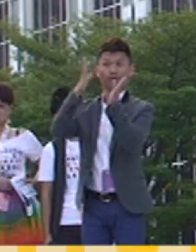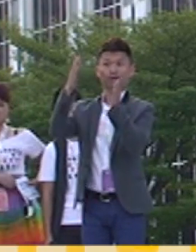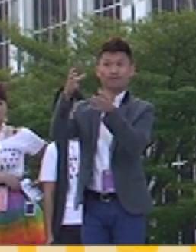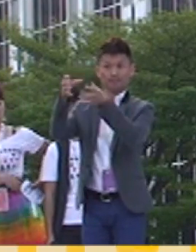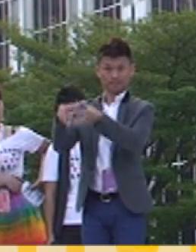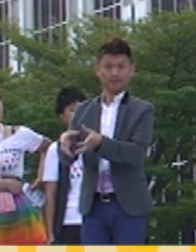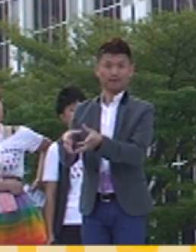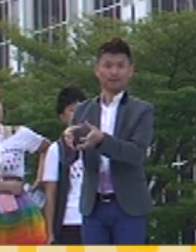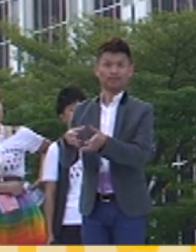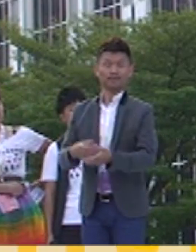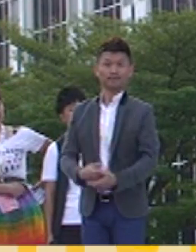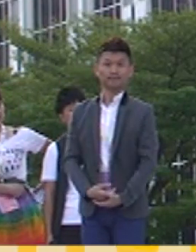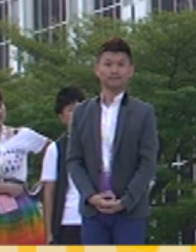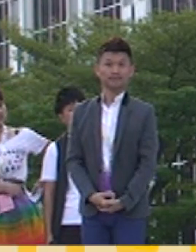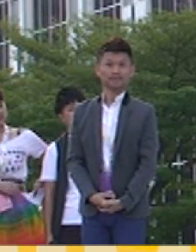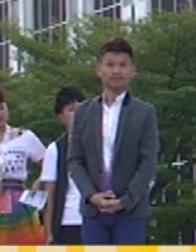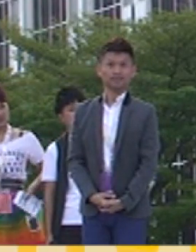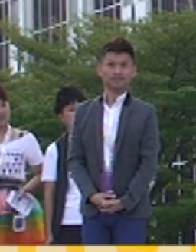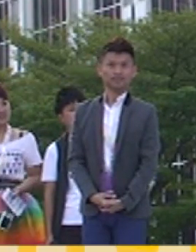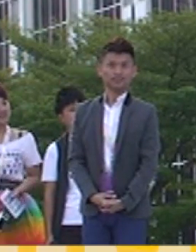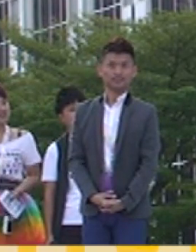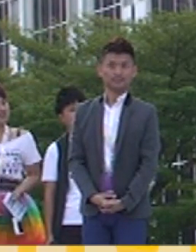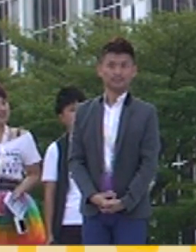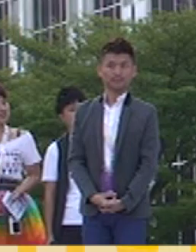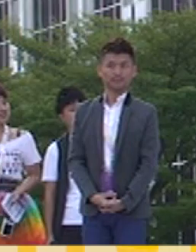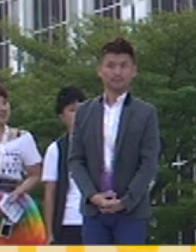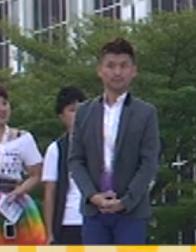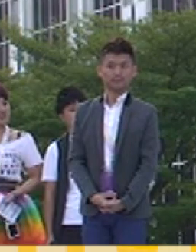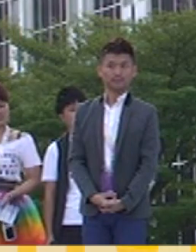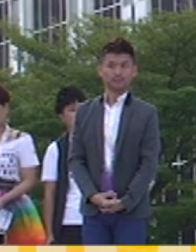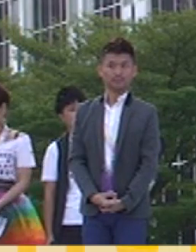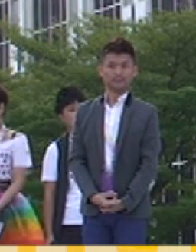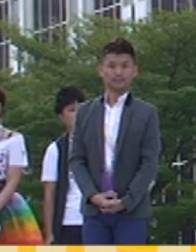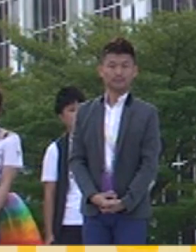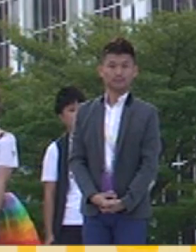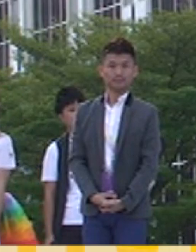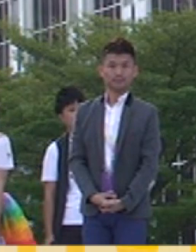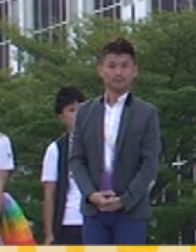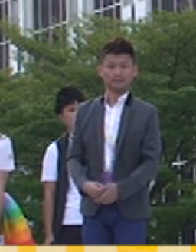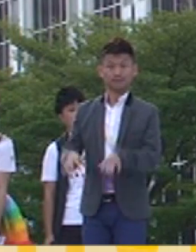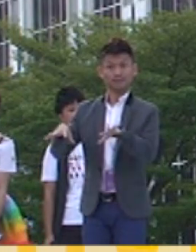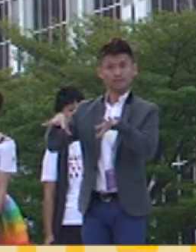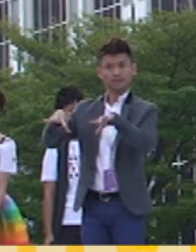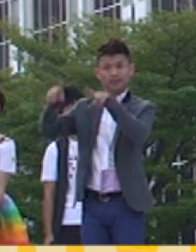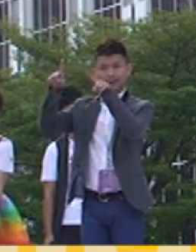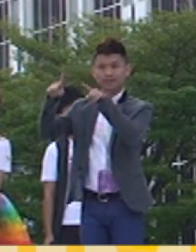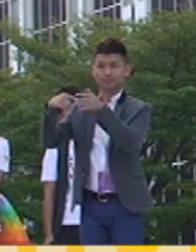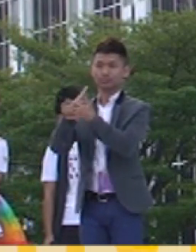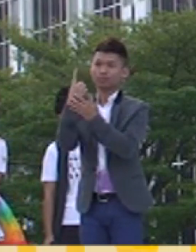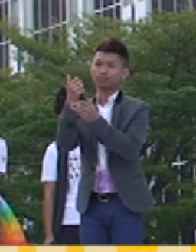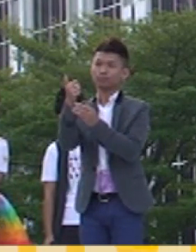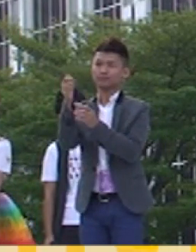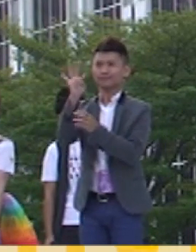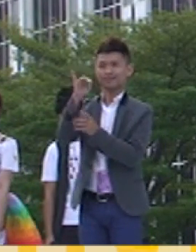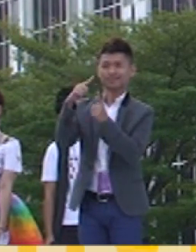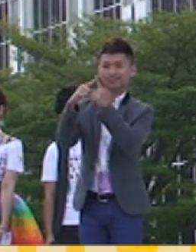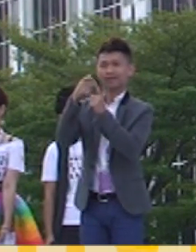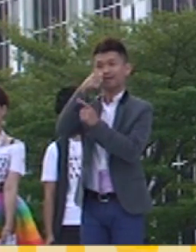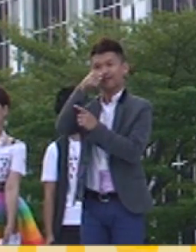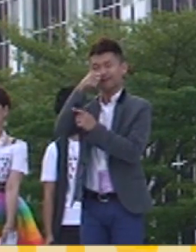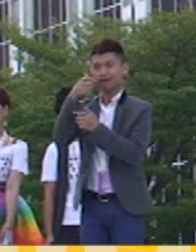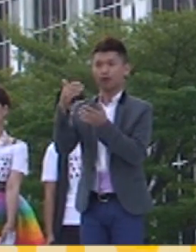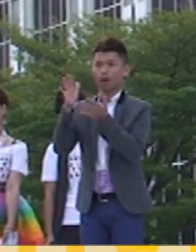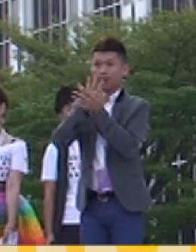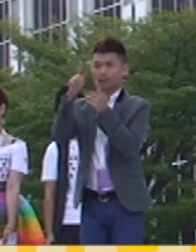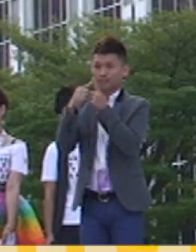엔50명으로시작했다가올해는만명이모였습니다。 从一开始的只有50几名，到后来呢